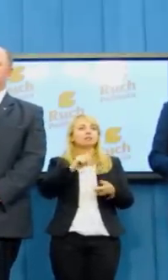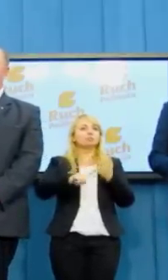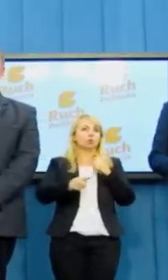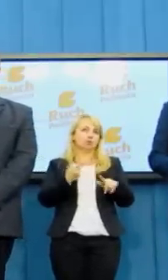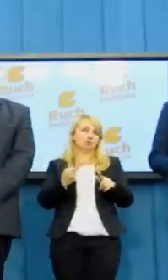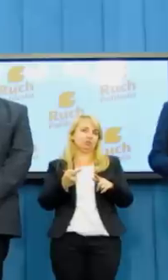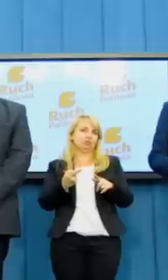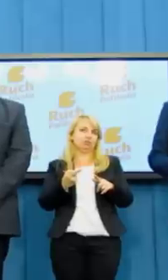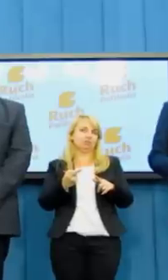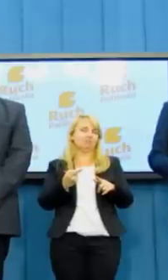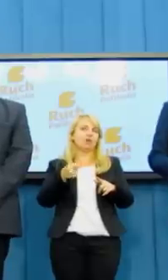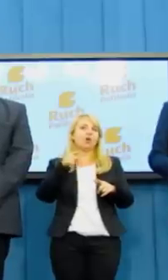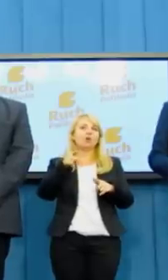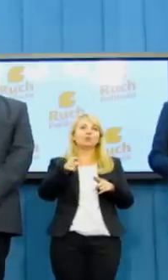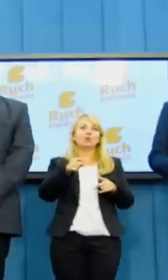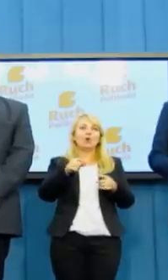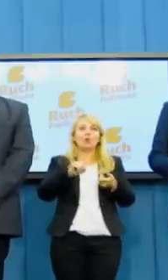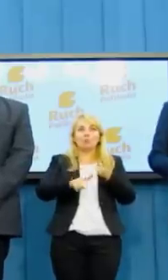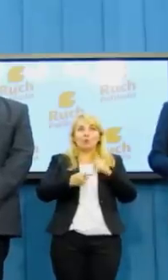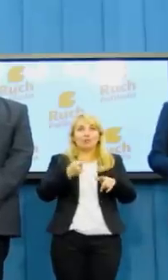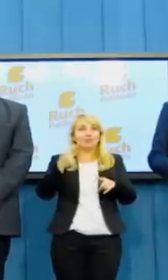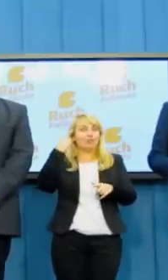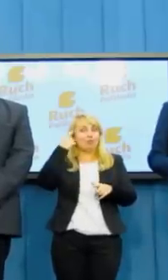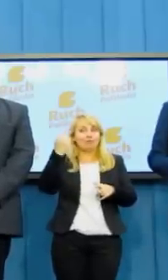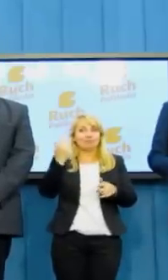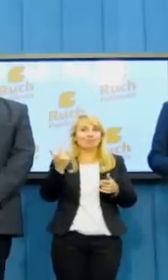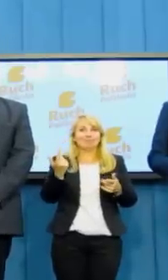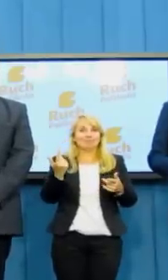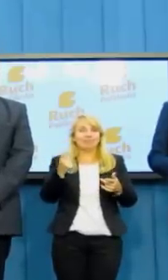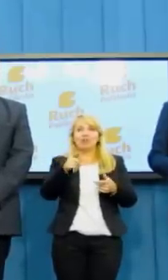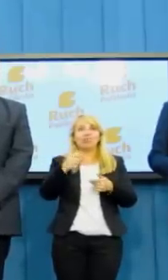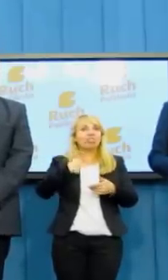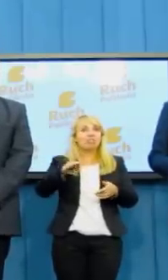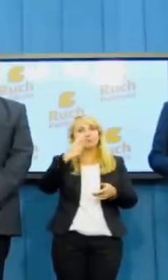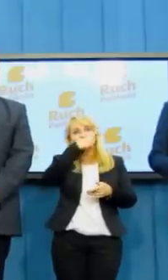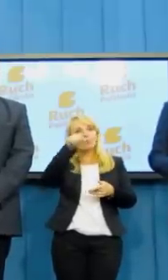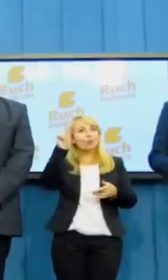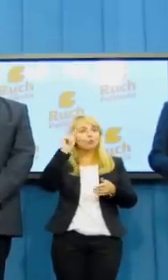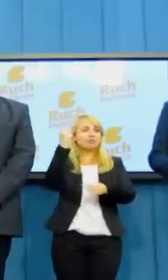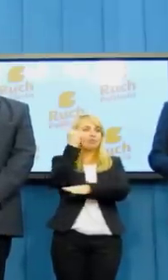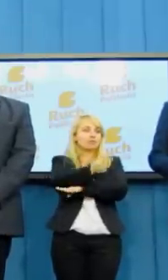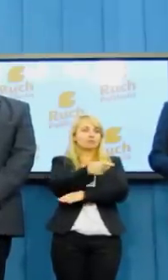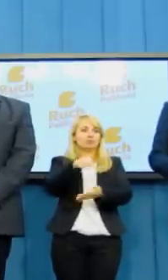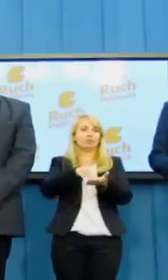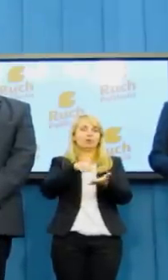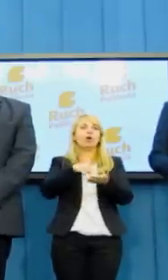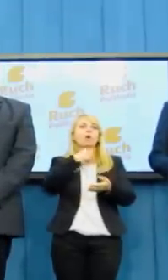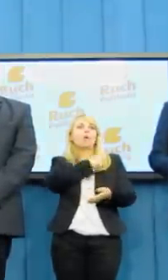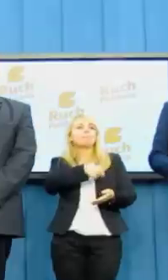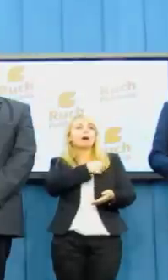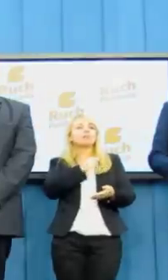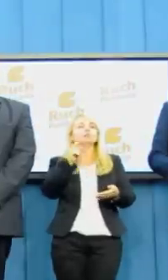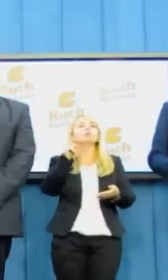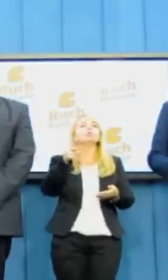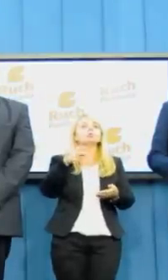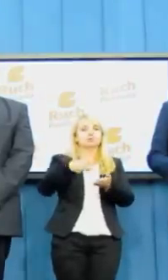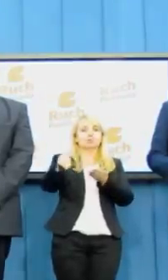obywateli. To się politykom w głowie nie mieści, że ludzie mogliby decydować o tym, na którą partię dają pieniądze.